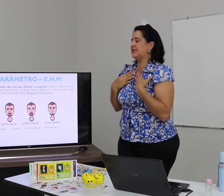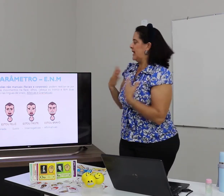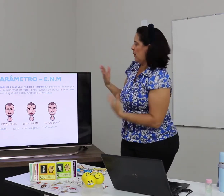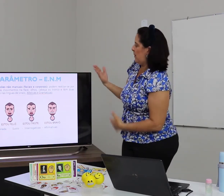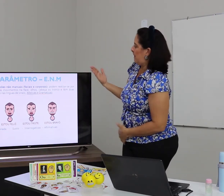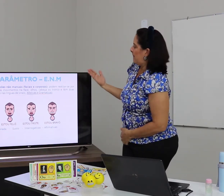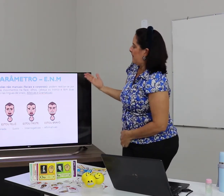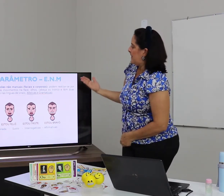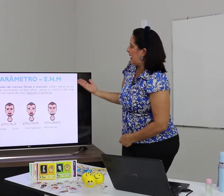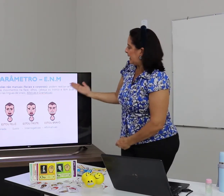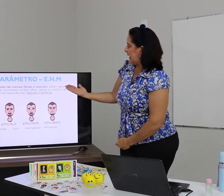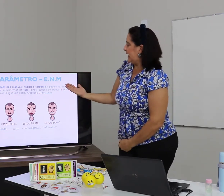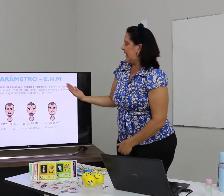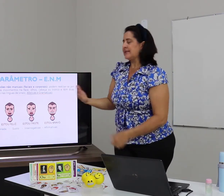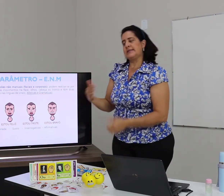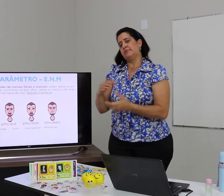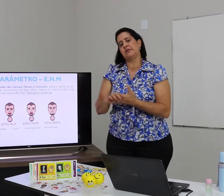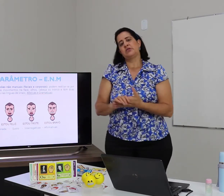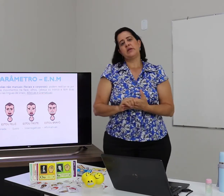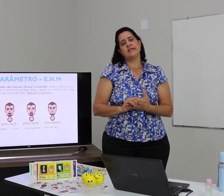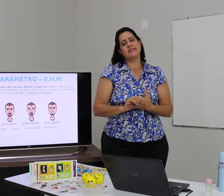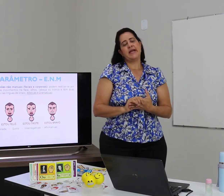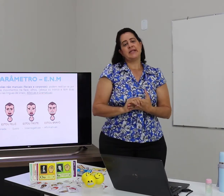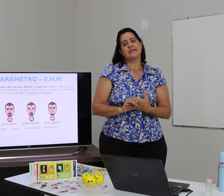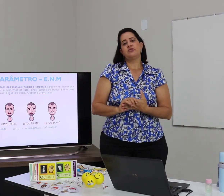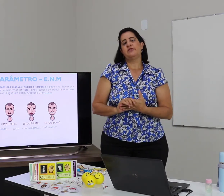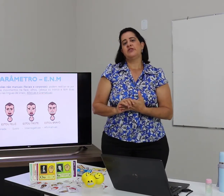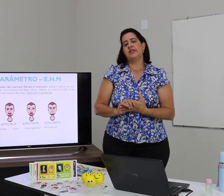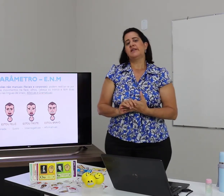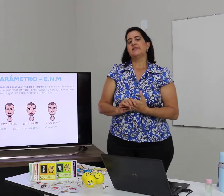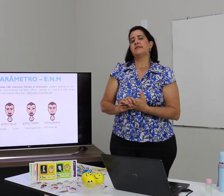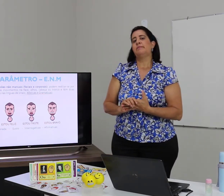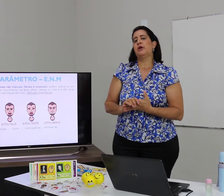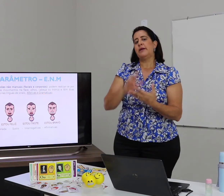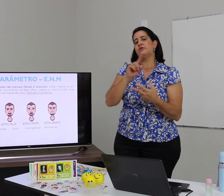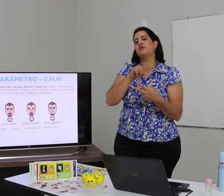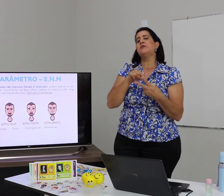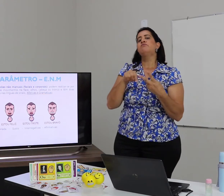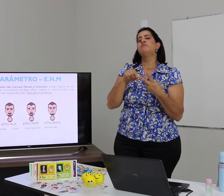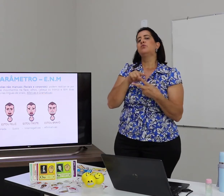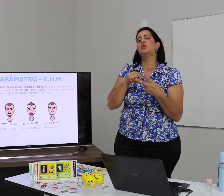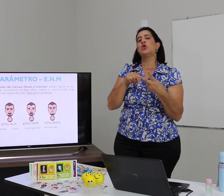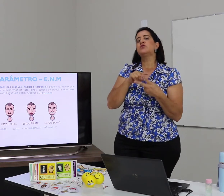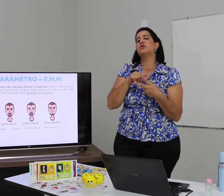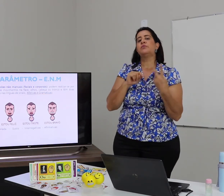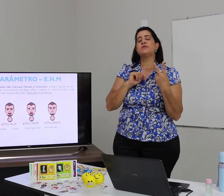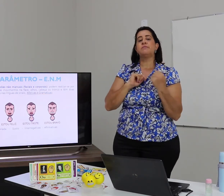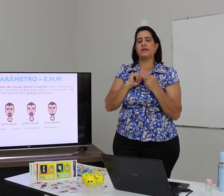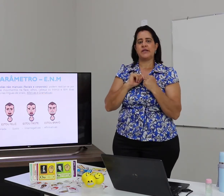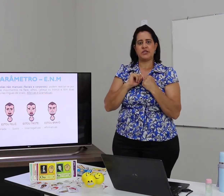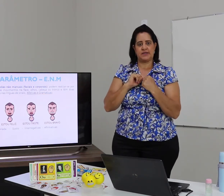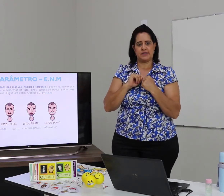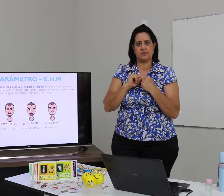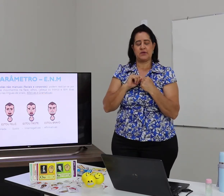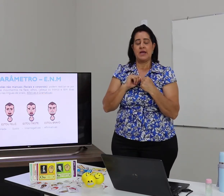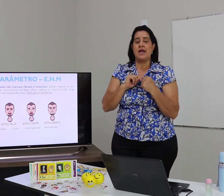sinal. Aqui, essas expressões, elas são divididas pelo menos em dois grupos importantíssimos.